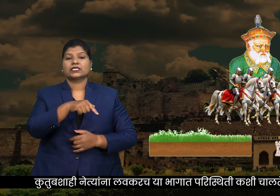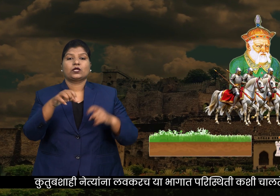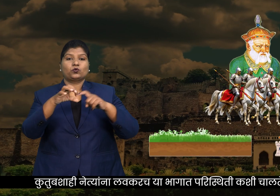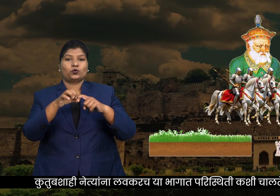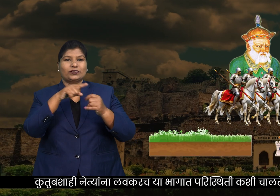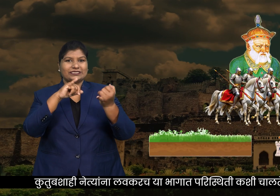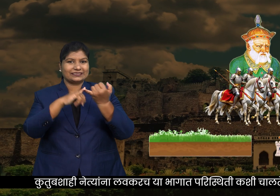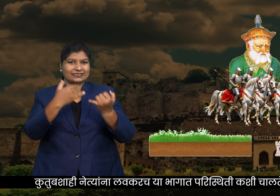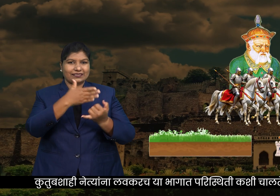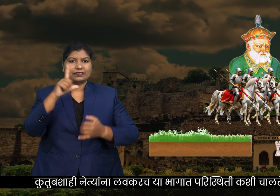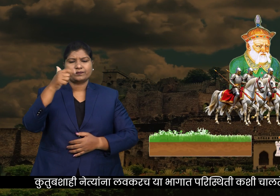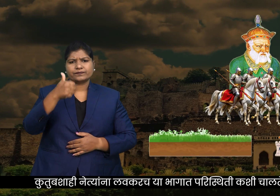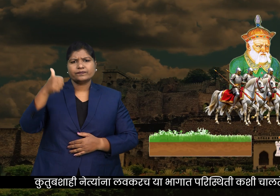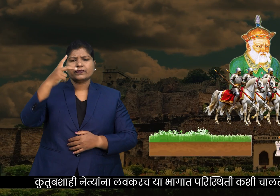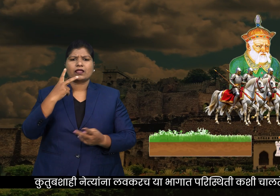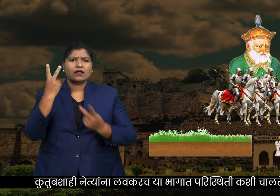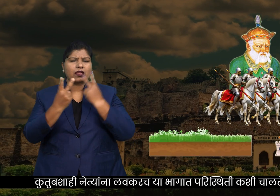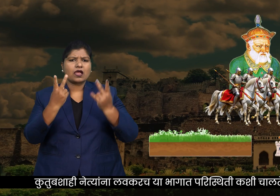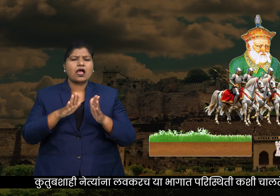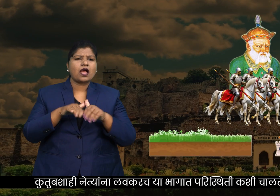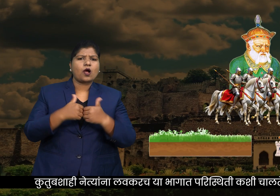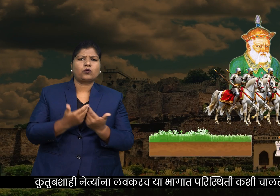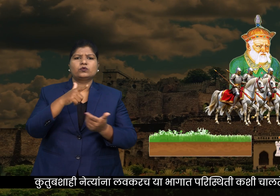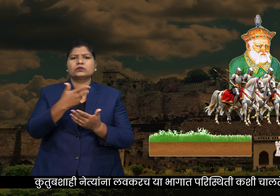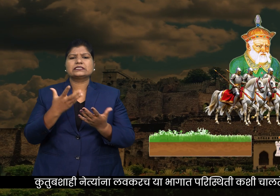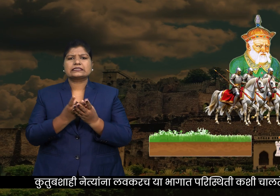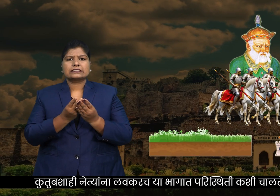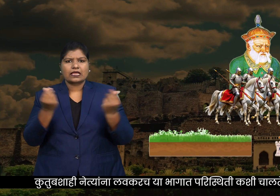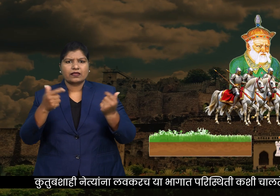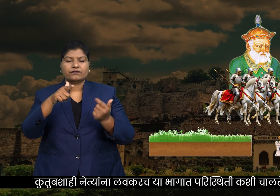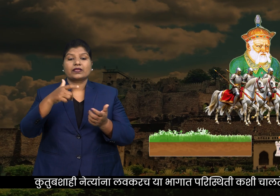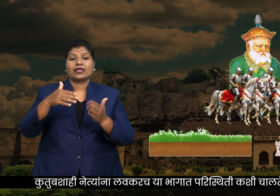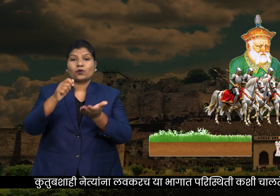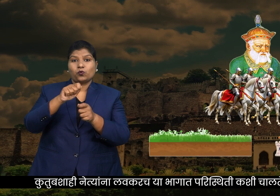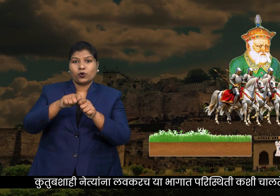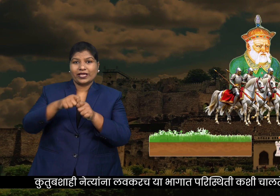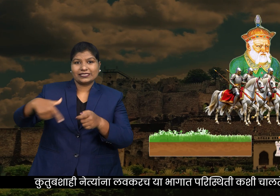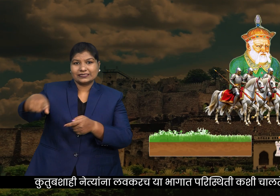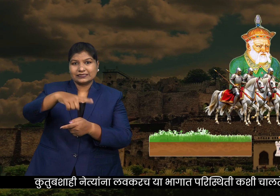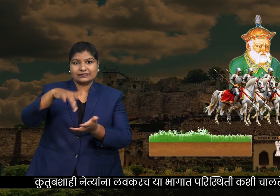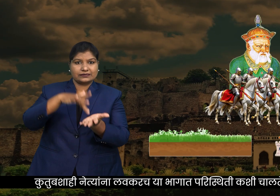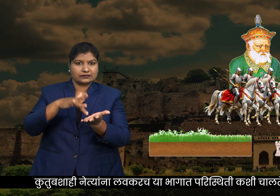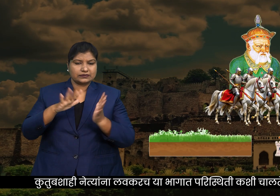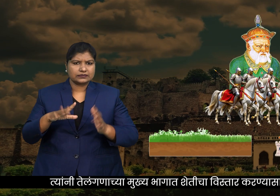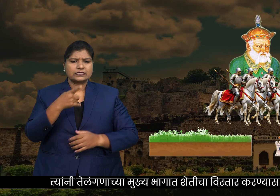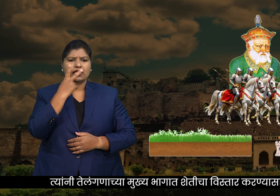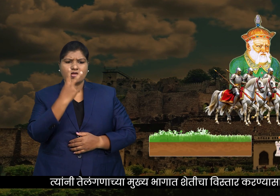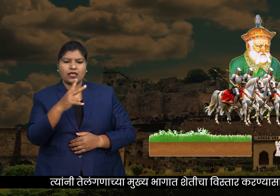कुतुबशाही नेत्यांना लवकरच्या भागात परिस्थिती कशी चालते हे समजले